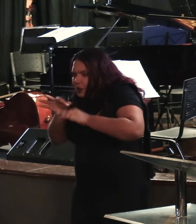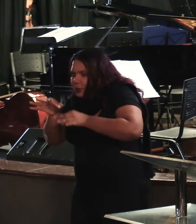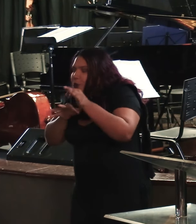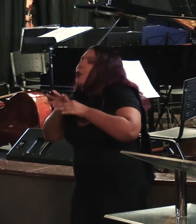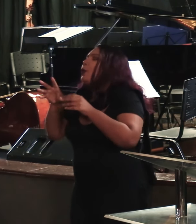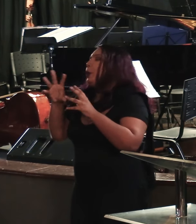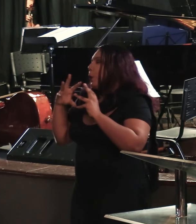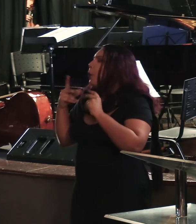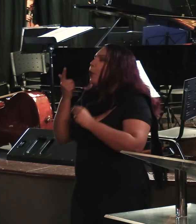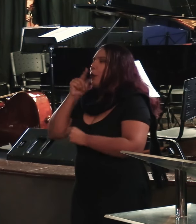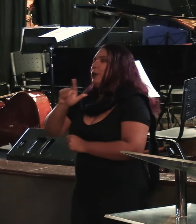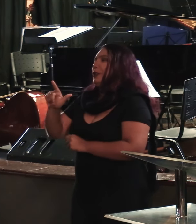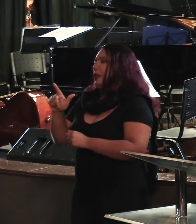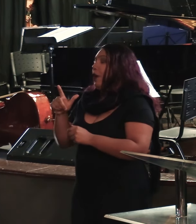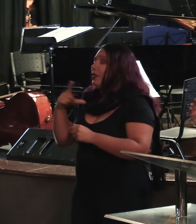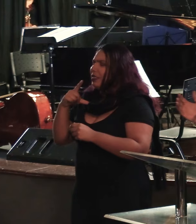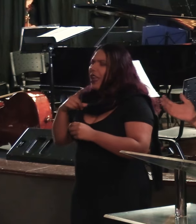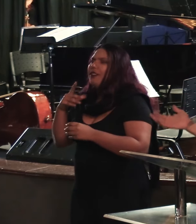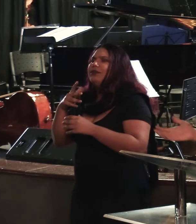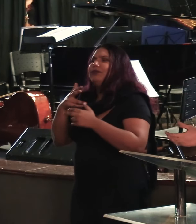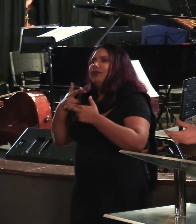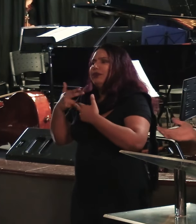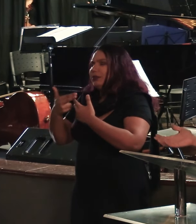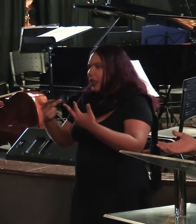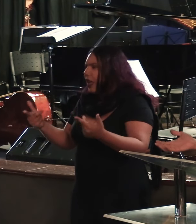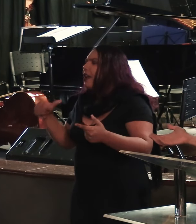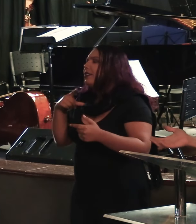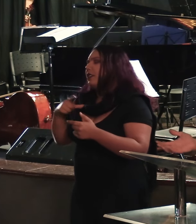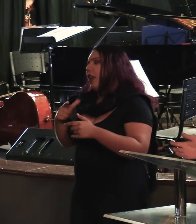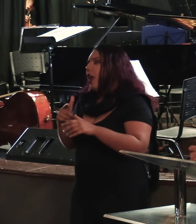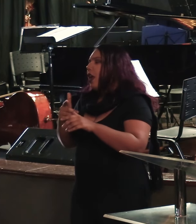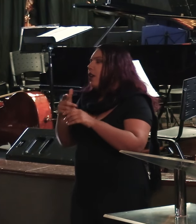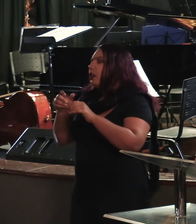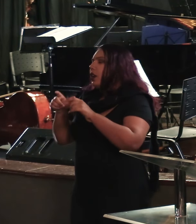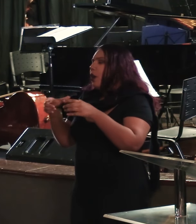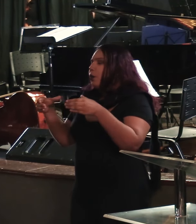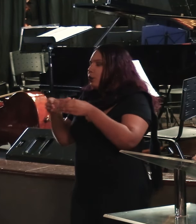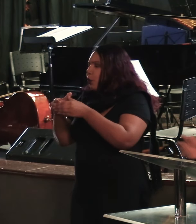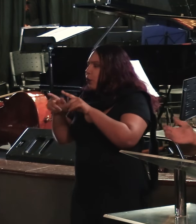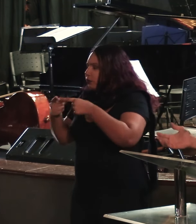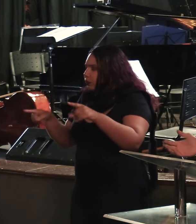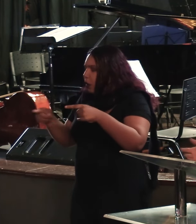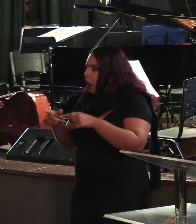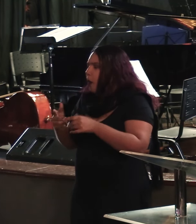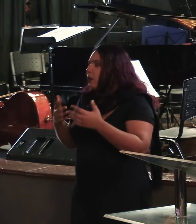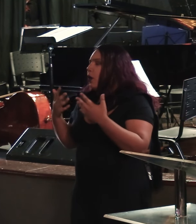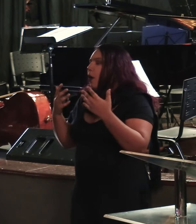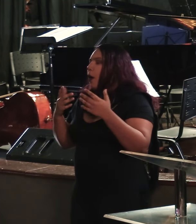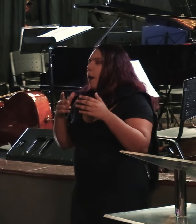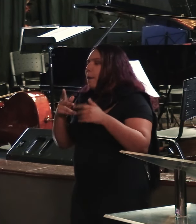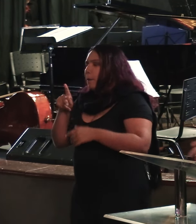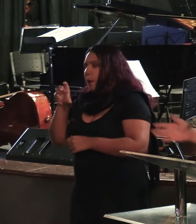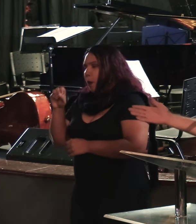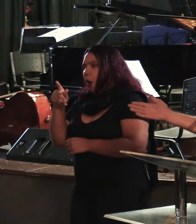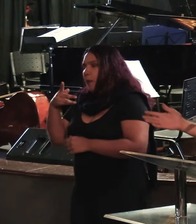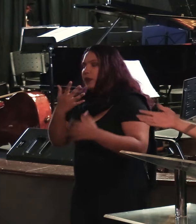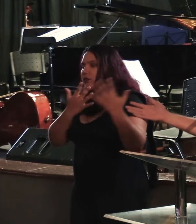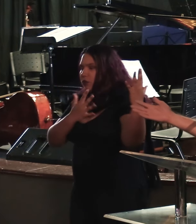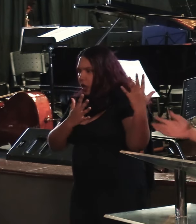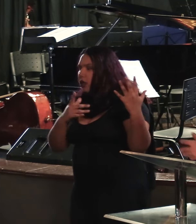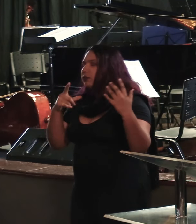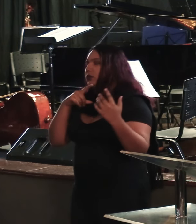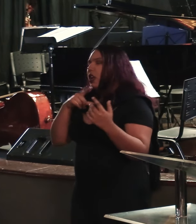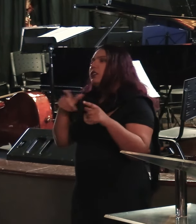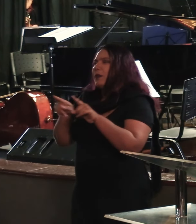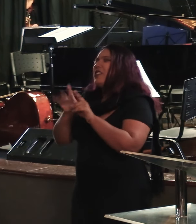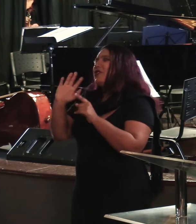temos diversas atividades na nossa instituição, né, como a Orquestra Pop Jazz, que muitas e muitas vezes já fez a apresentação aqui. Estamos até